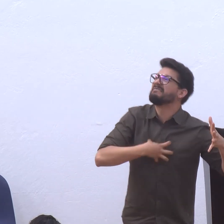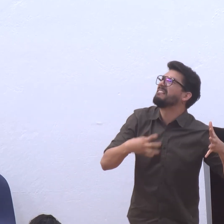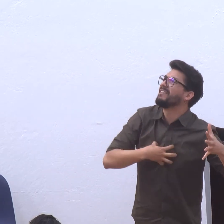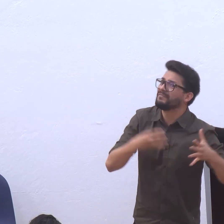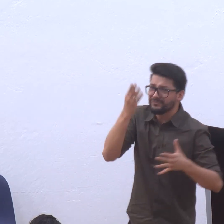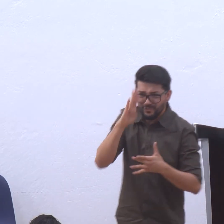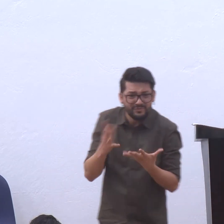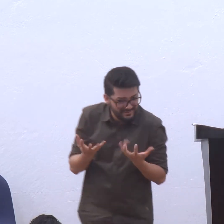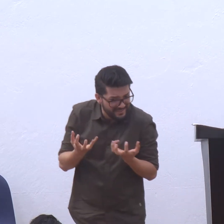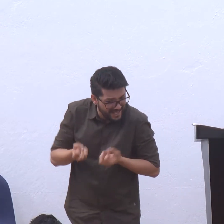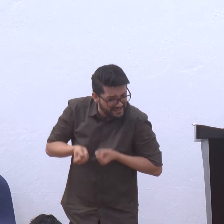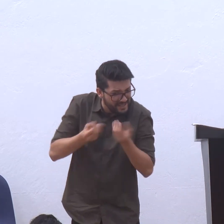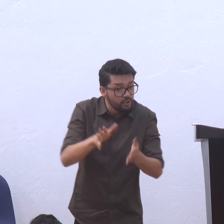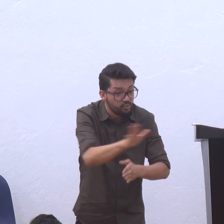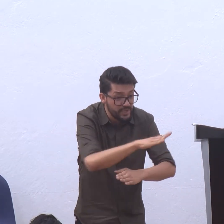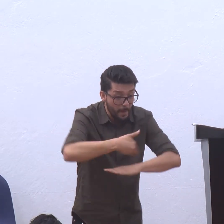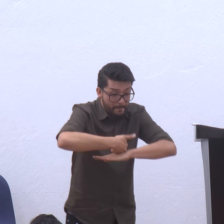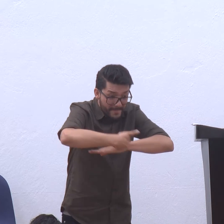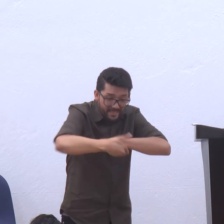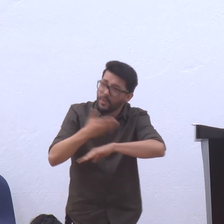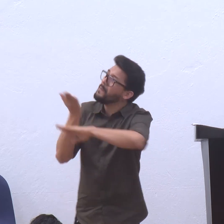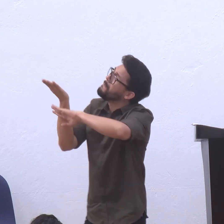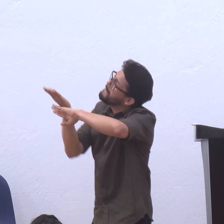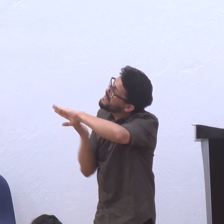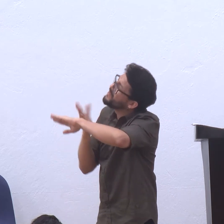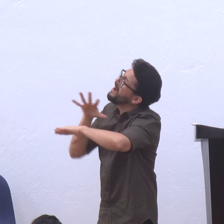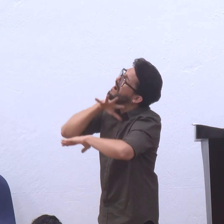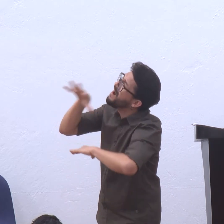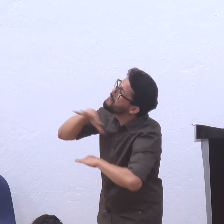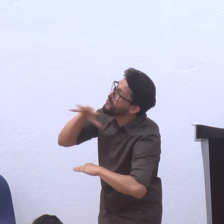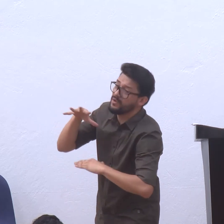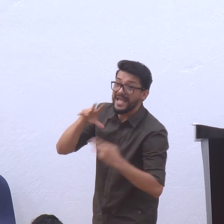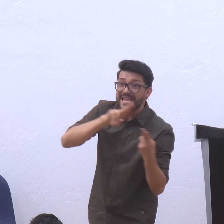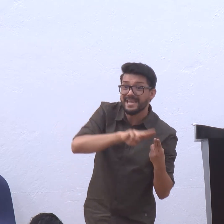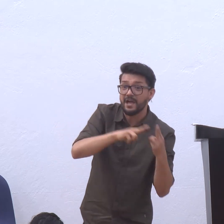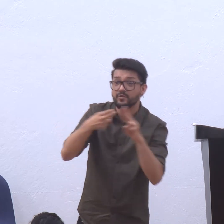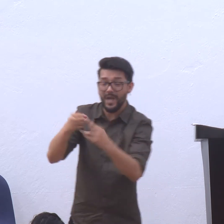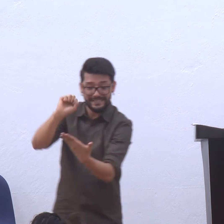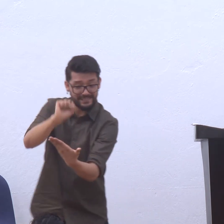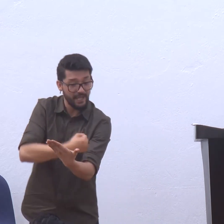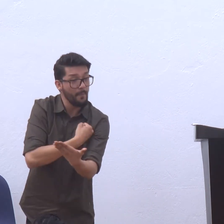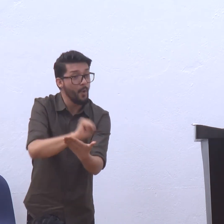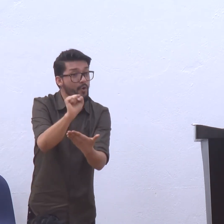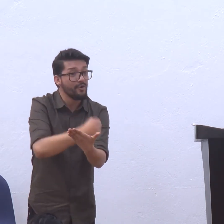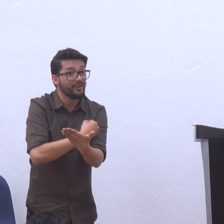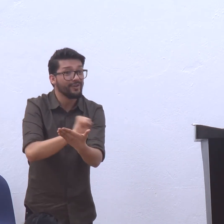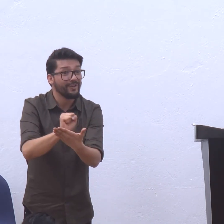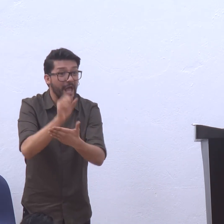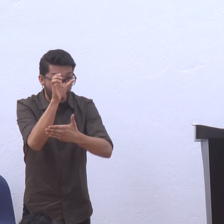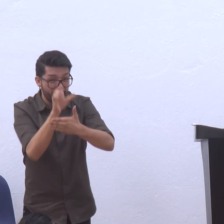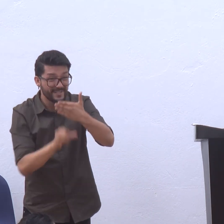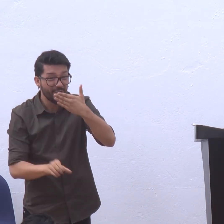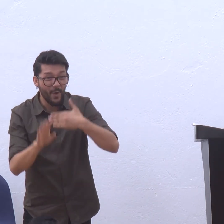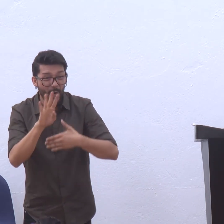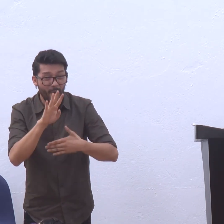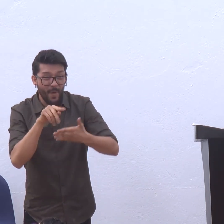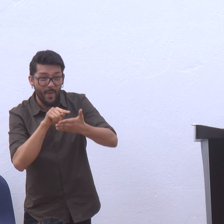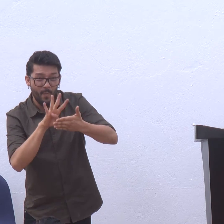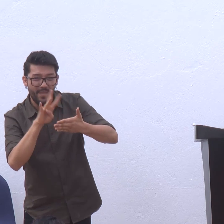entienda que Él es la fuente, así como los hebreos se quejaban con Moisés. Él les mostró, yo soy la